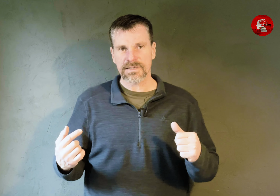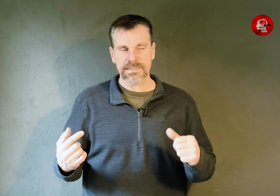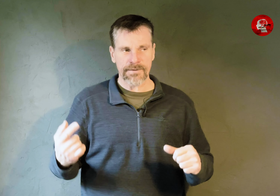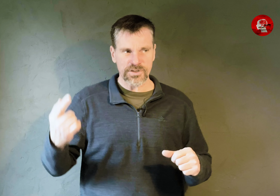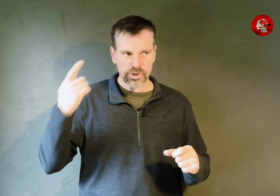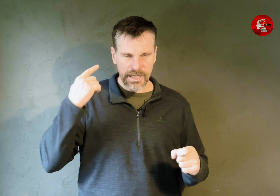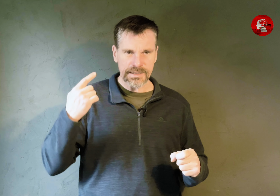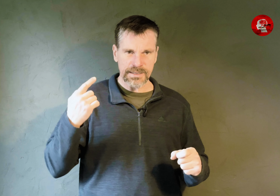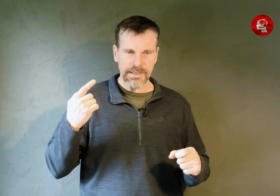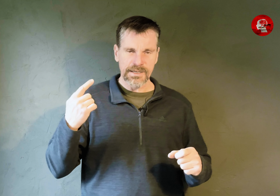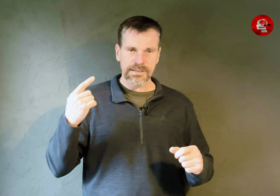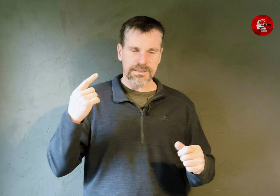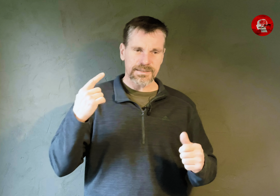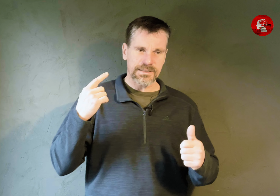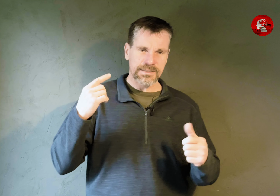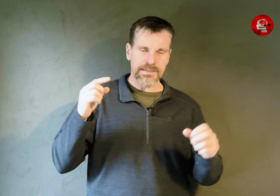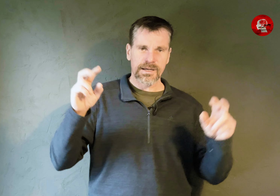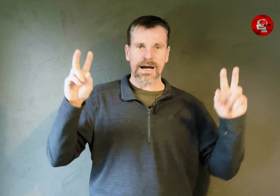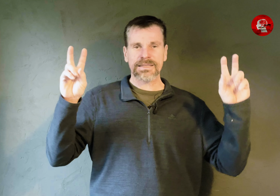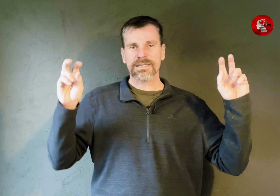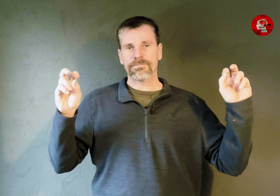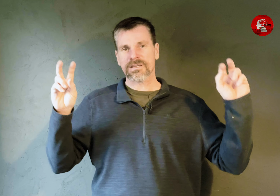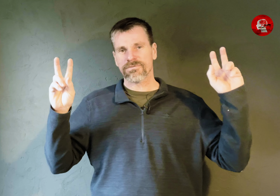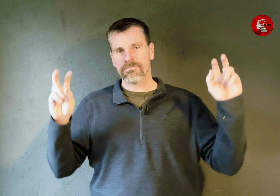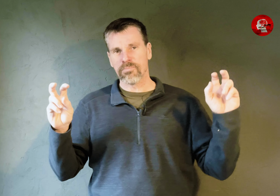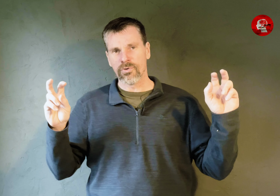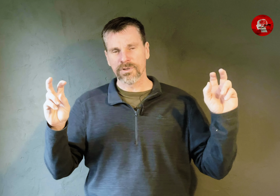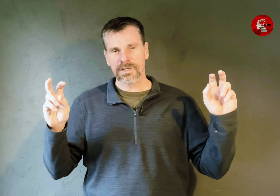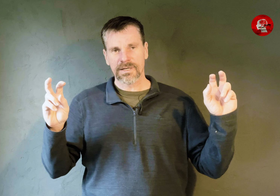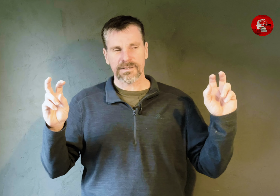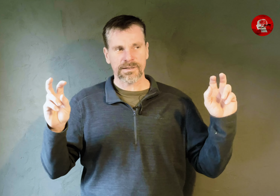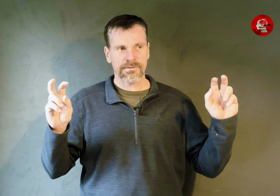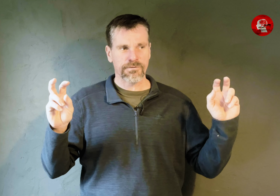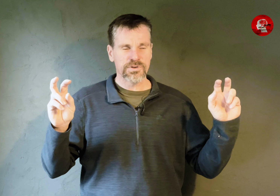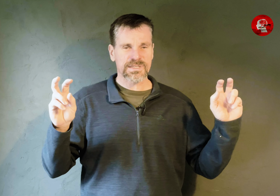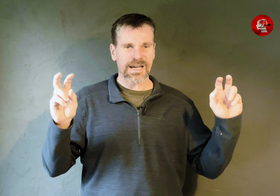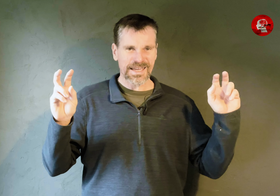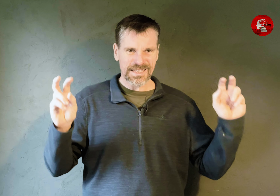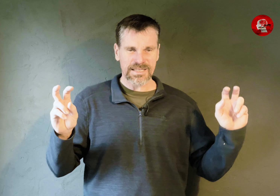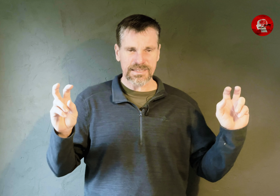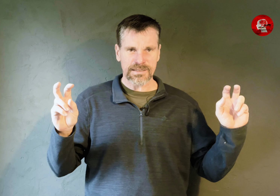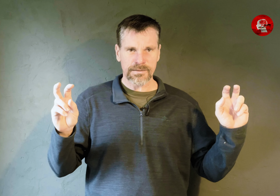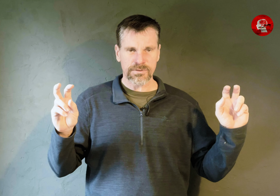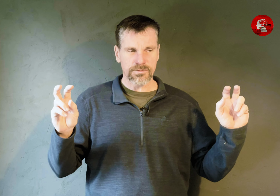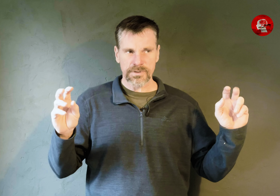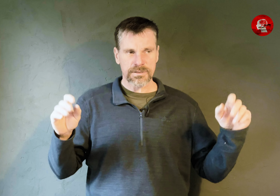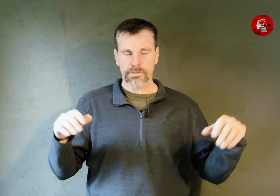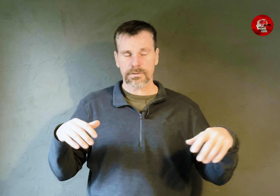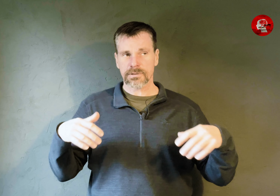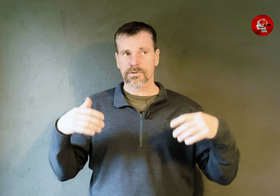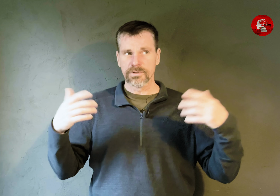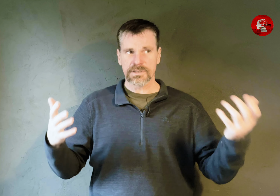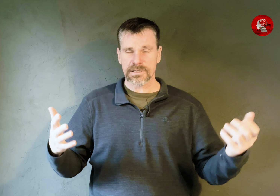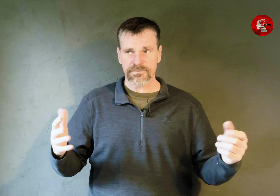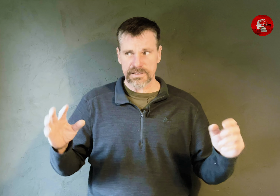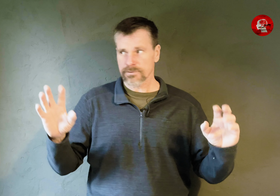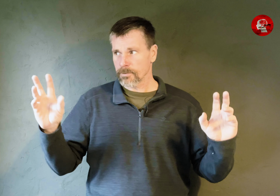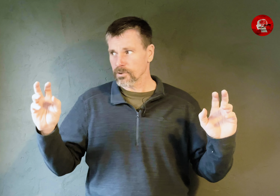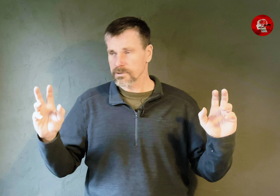gewesen die haben verstanden dass dieses angebliche verbot wofür es kein gesetz gibt und übrigens guckt euch im grundgesetz falls es überhaupt noch gilt